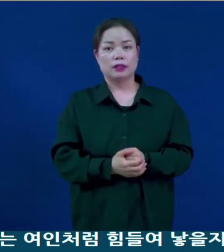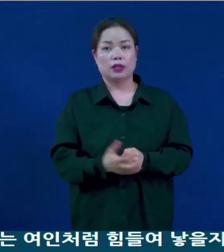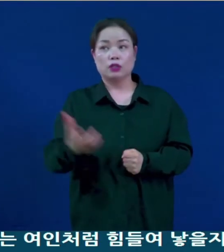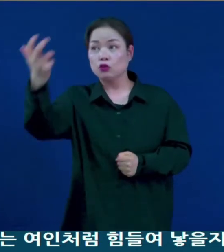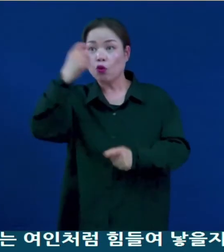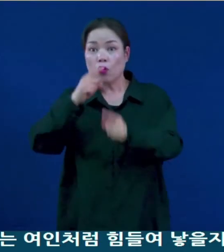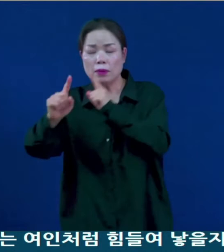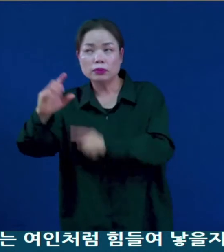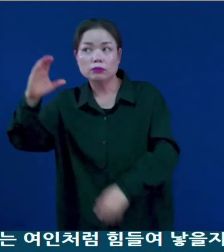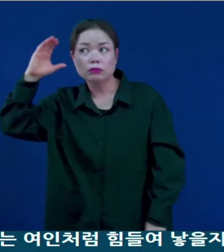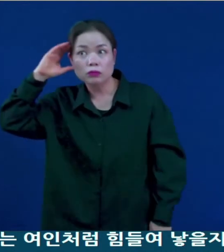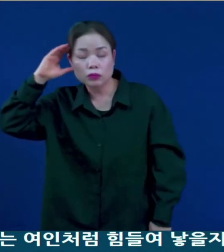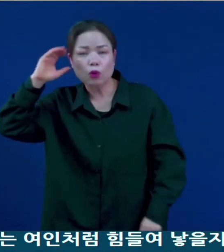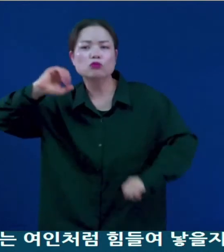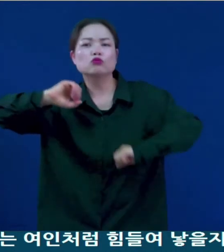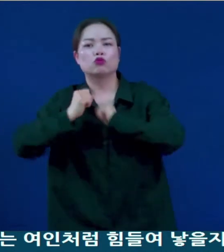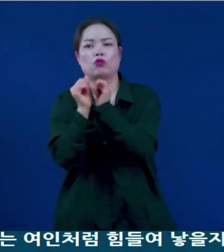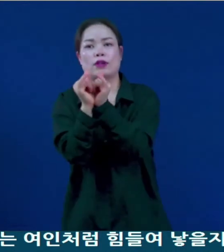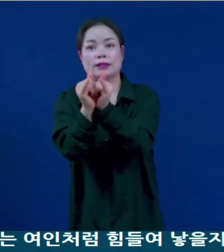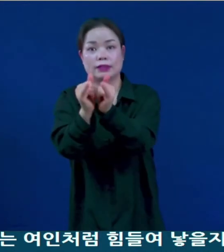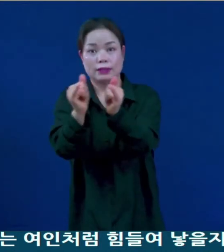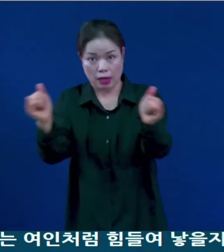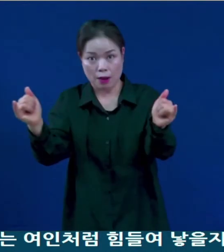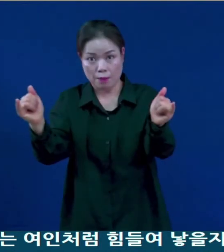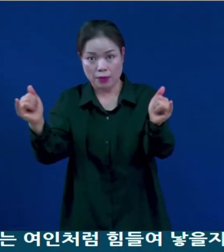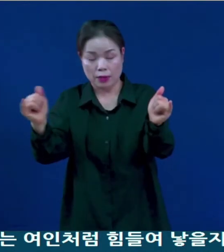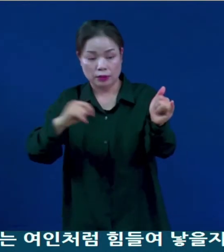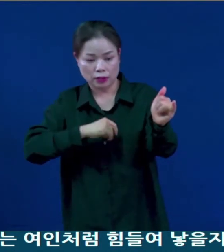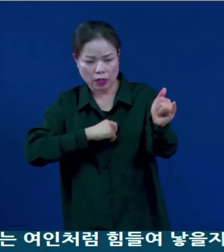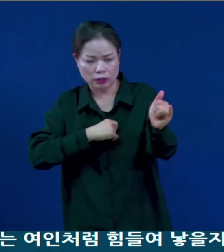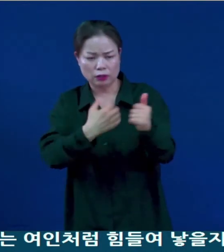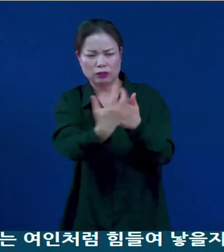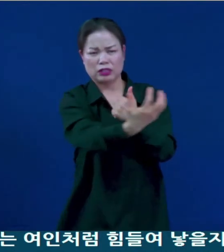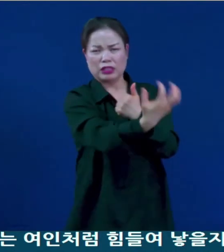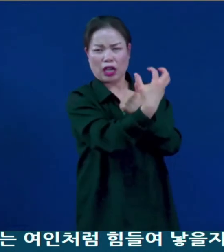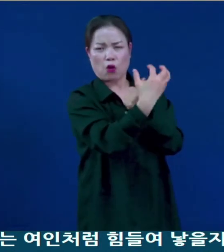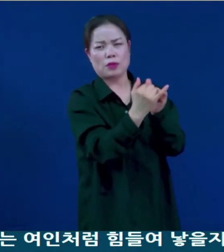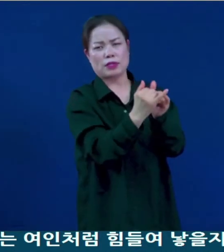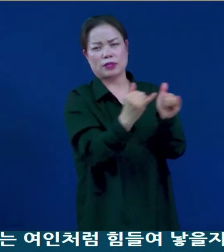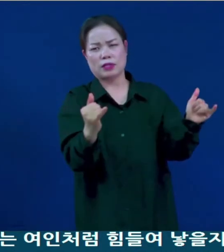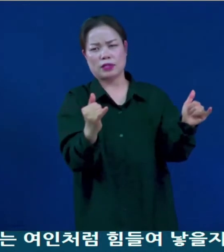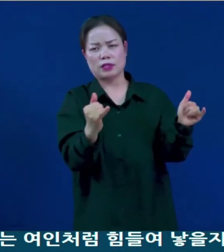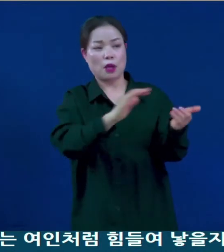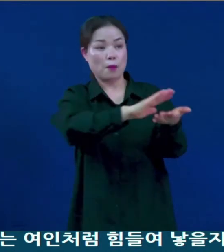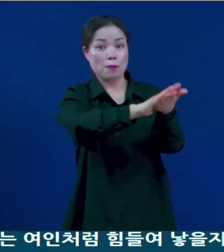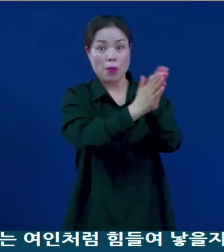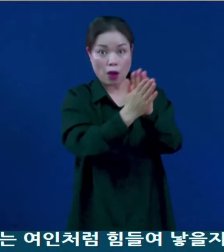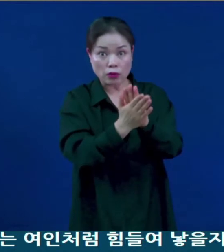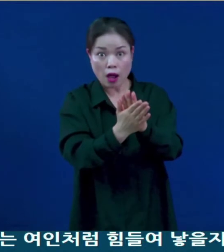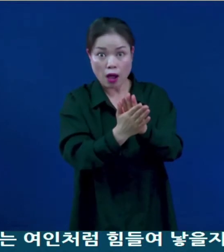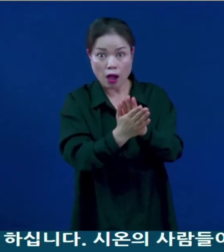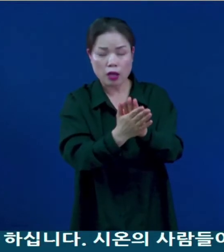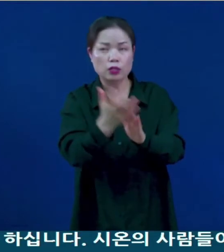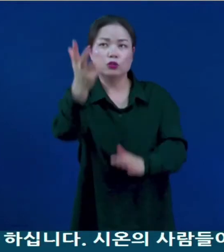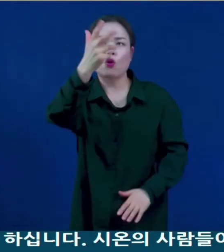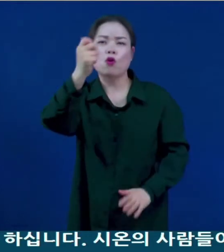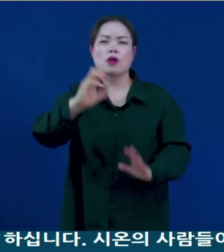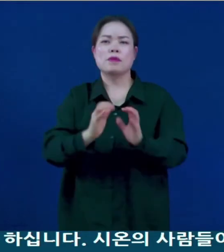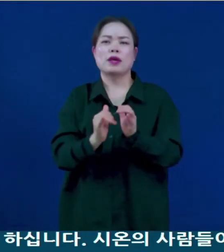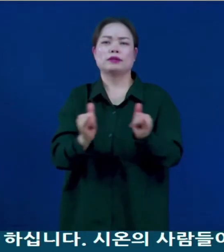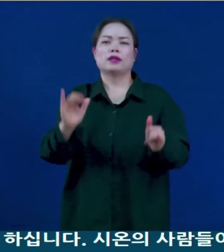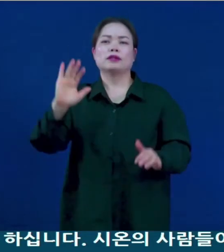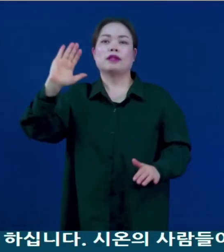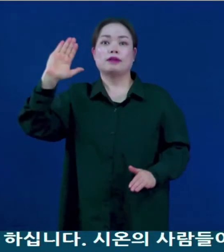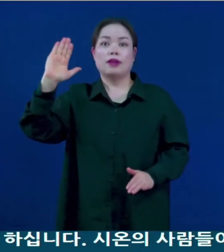여호와의 말씀을 듣고 순종하는 사람들은 자기들을 괴롭히는 사람들을 변화시켜서 여호와의 백성이